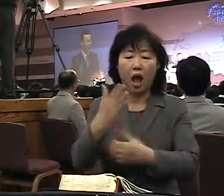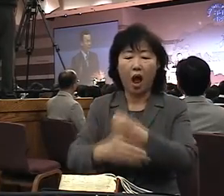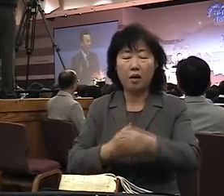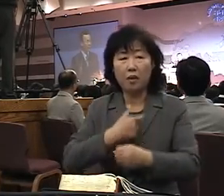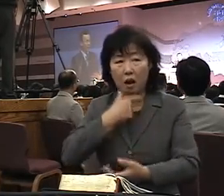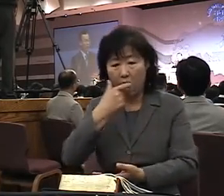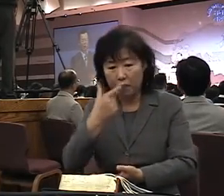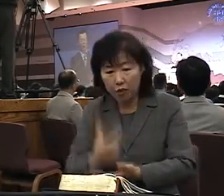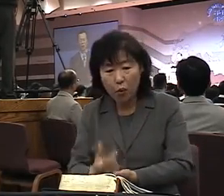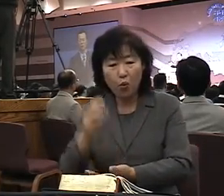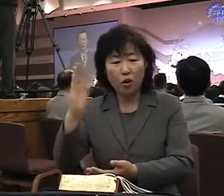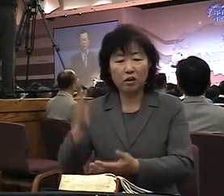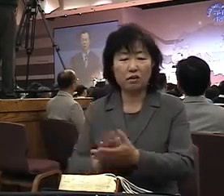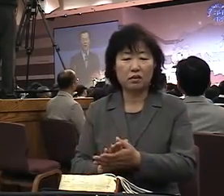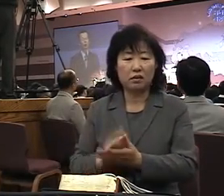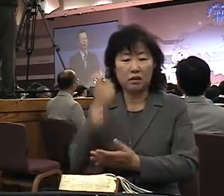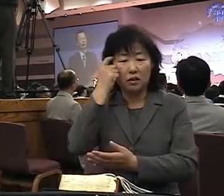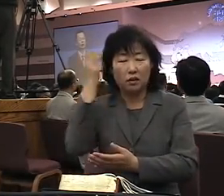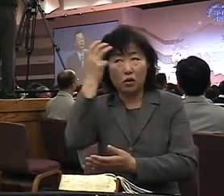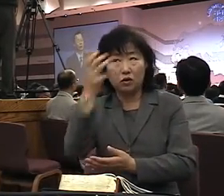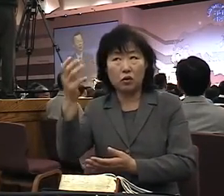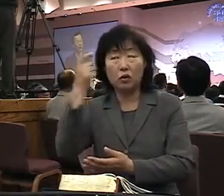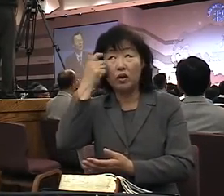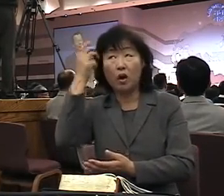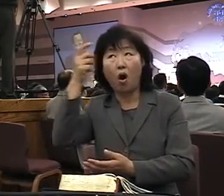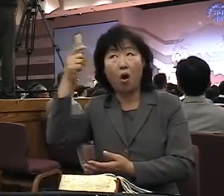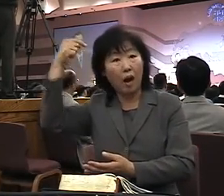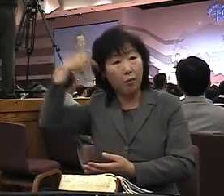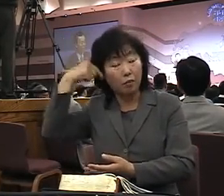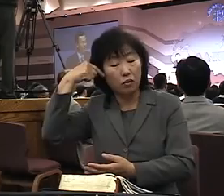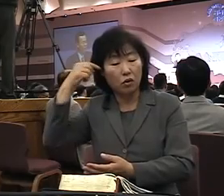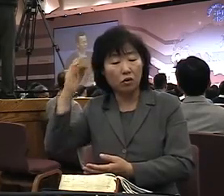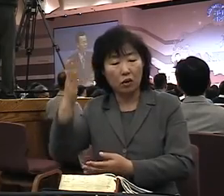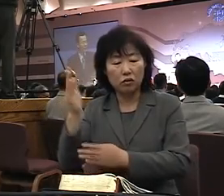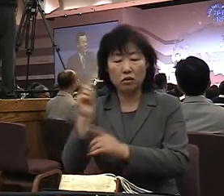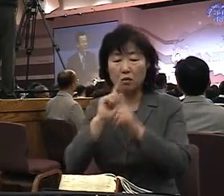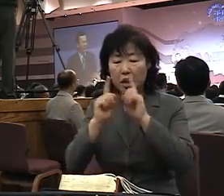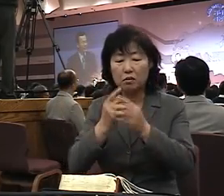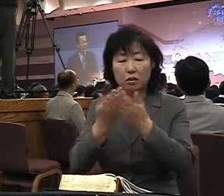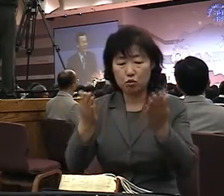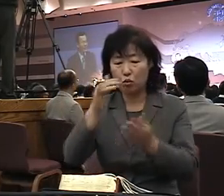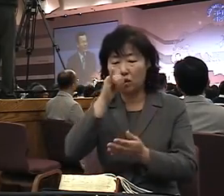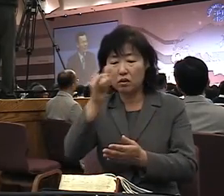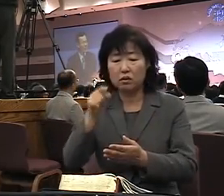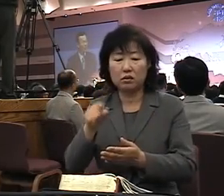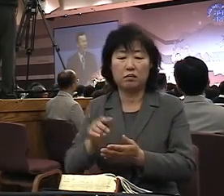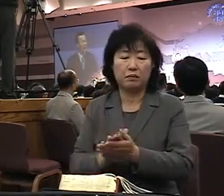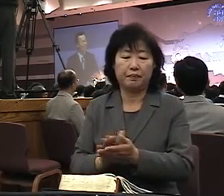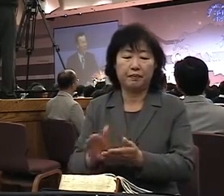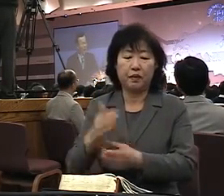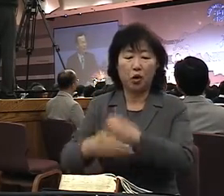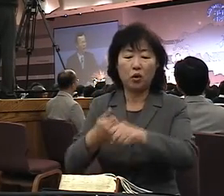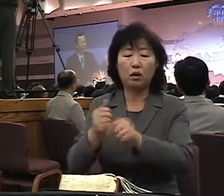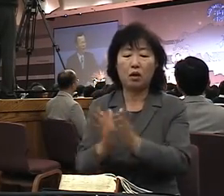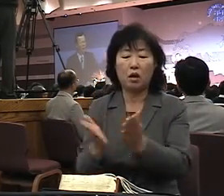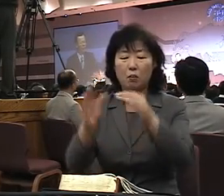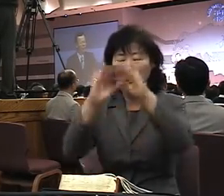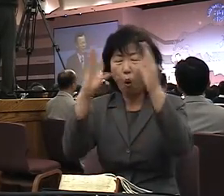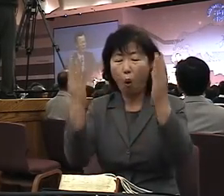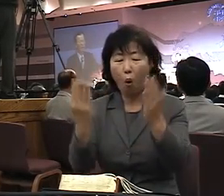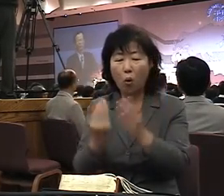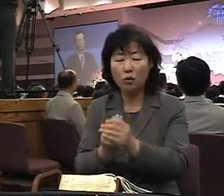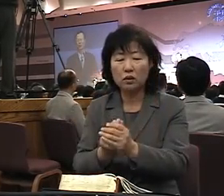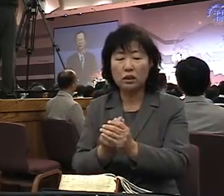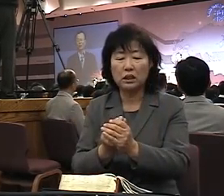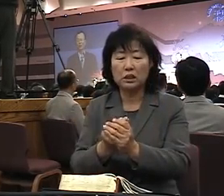감동으로 된 것으로 성령님의 영감으로 된 것으로 말씀해 주시고 있습니다. 성경의 모든